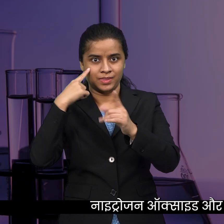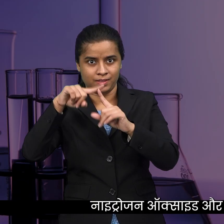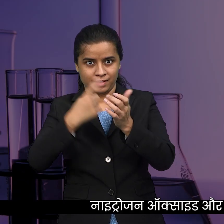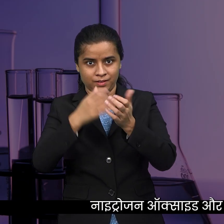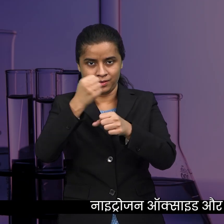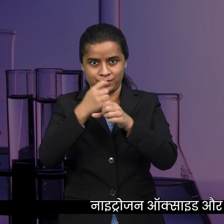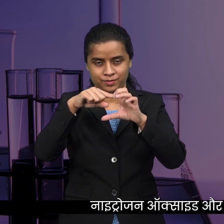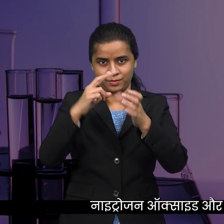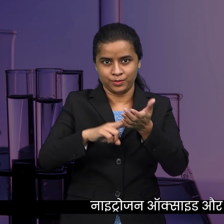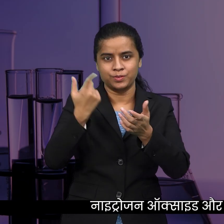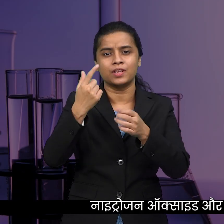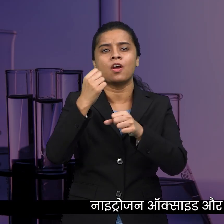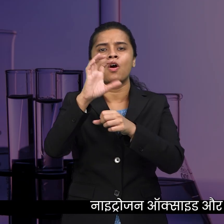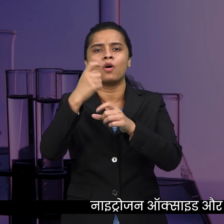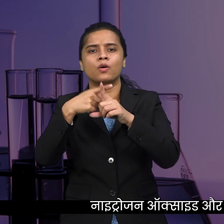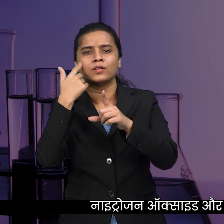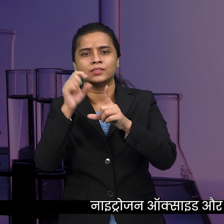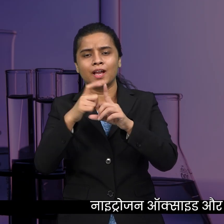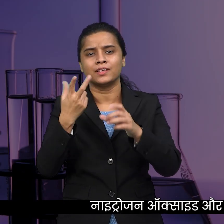में भरी होती है।